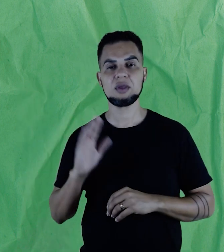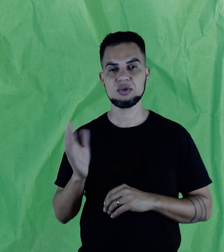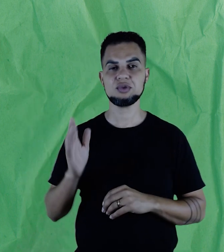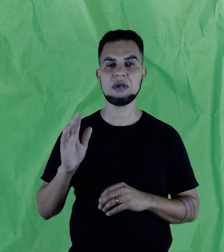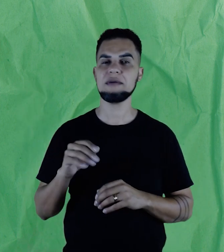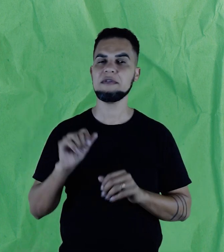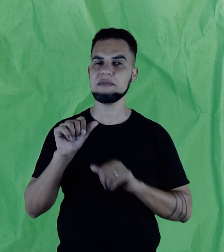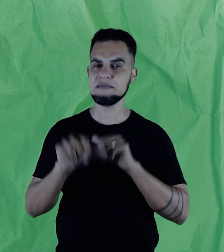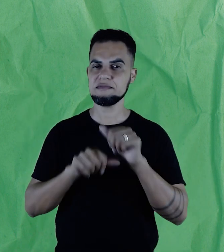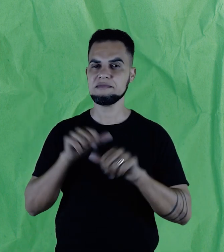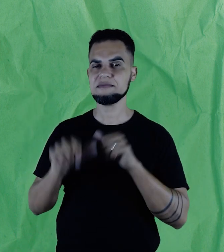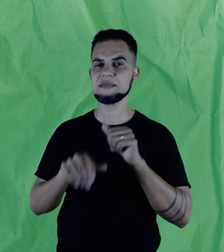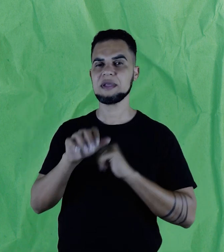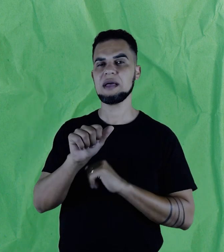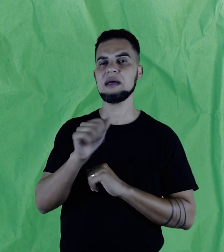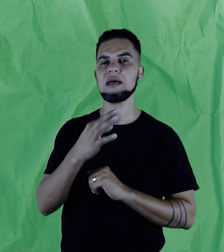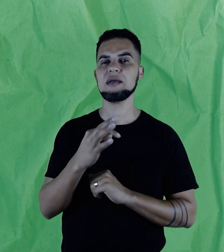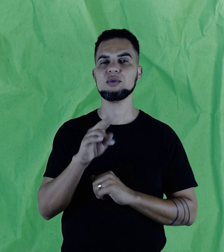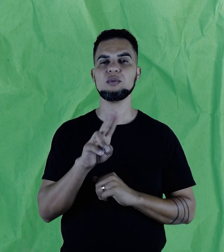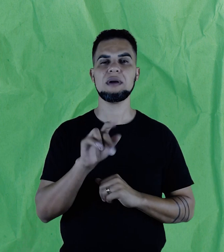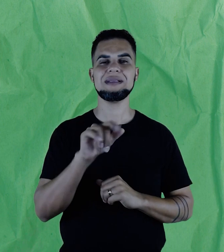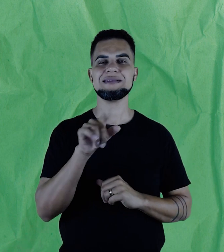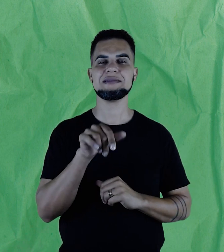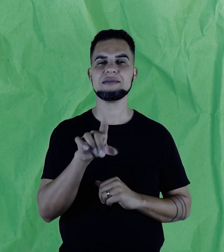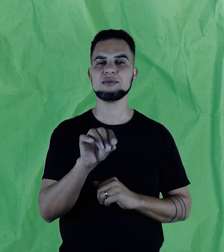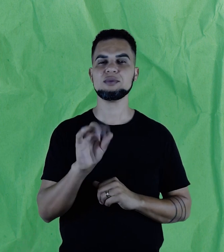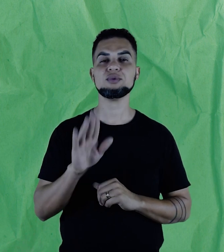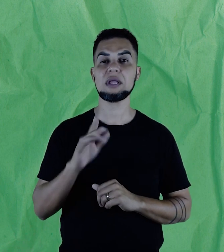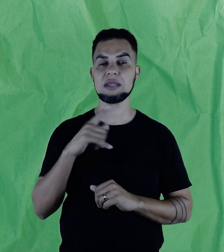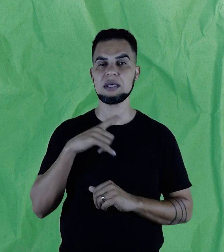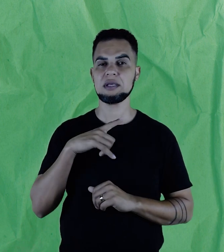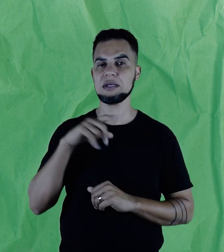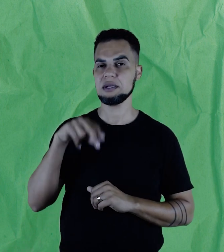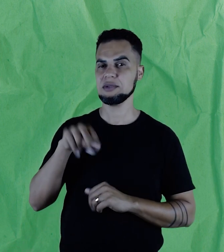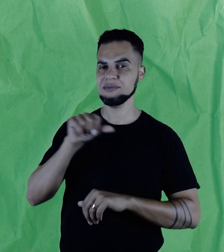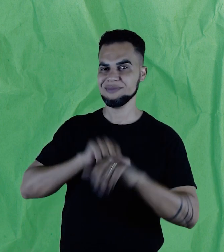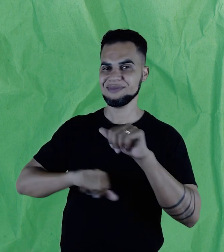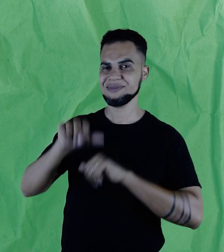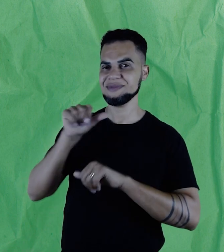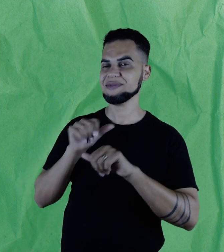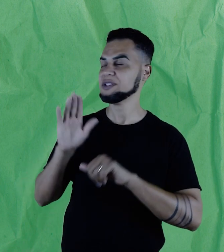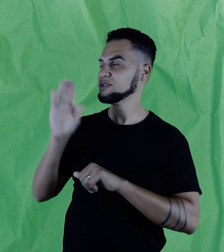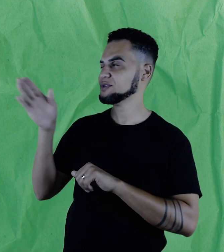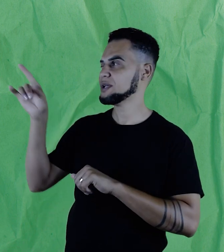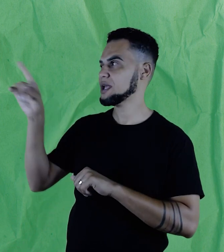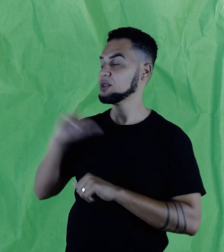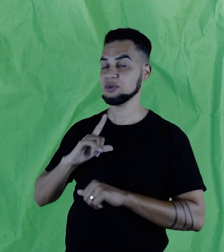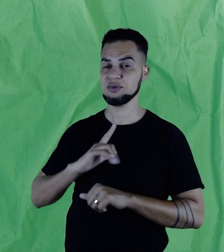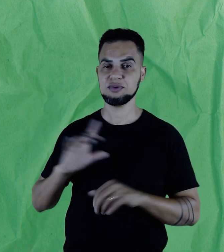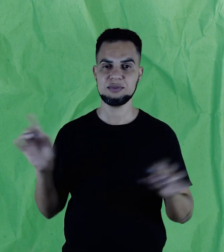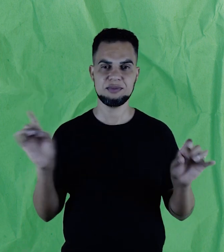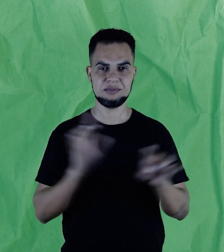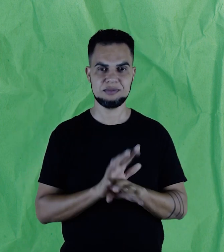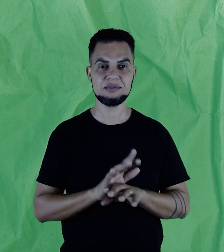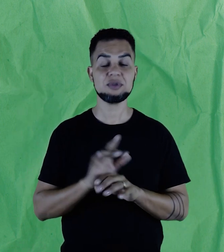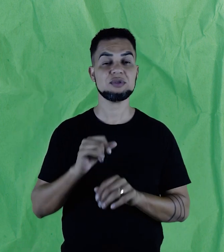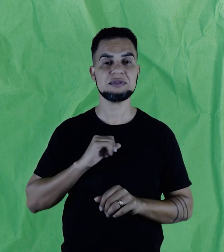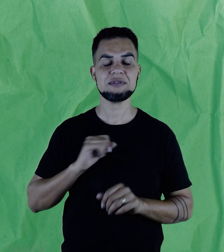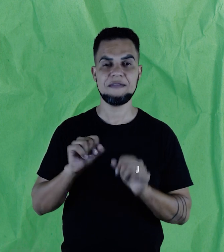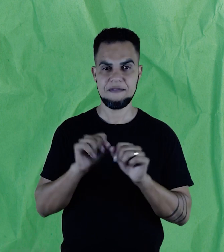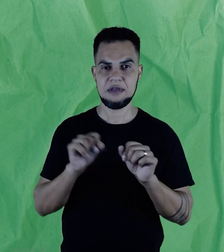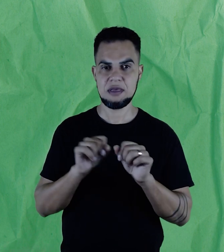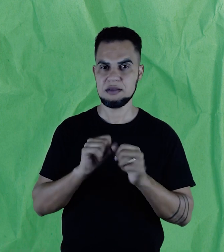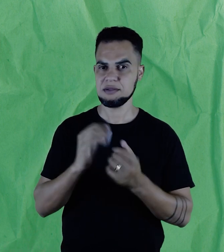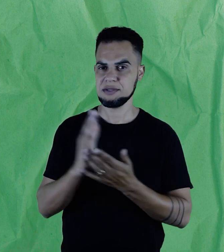foi atualizado, tá? A gente pode ver até que tem um M de modificado aqui no Build Gradle, ele já realizou